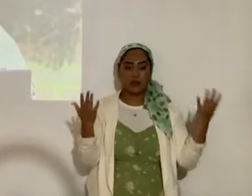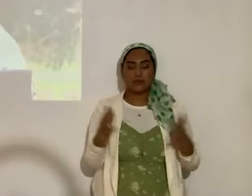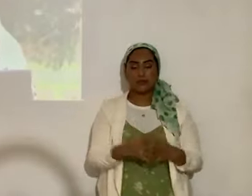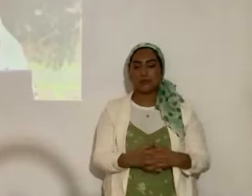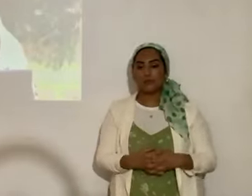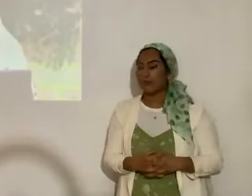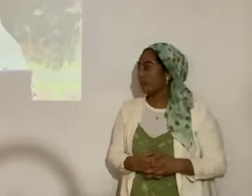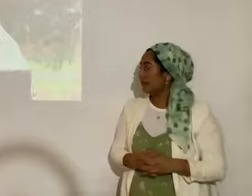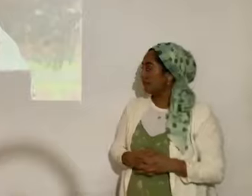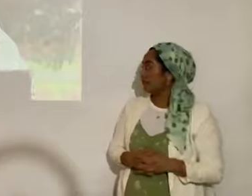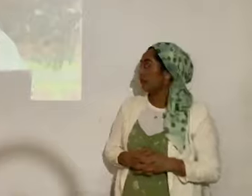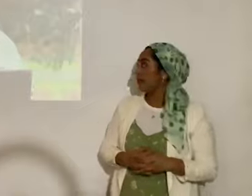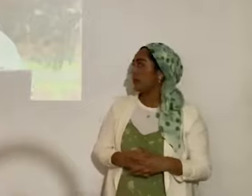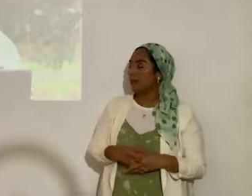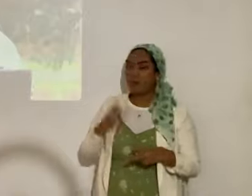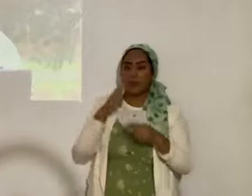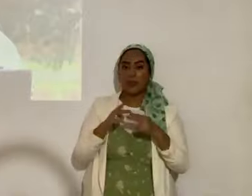Sí el autor es nuestro amado